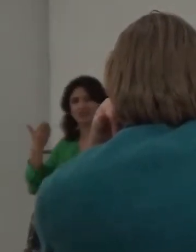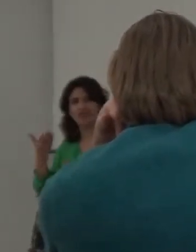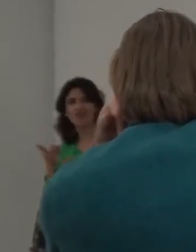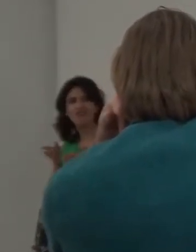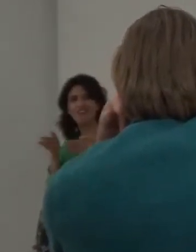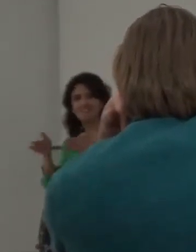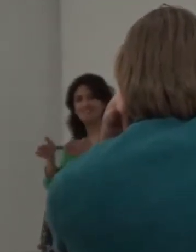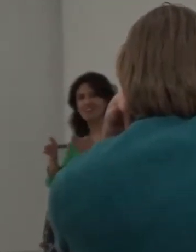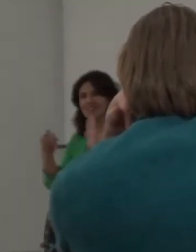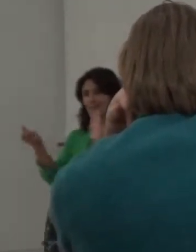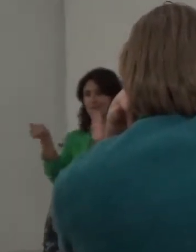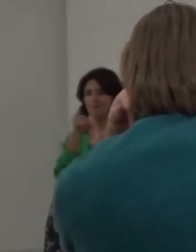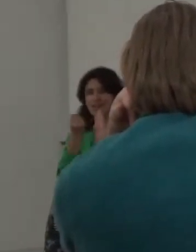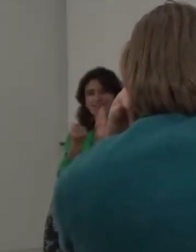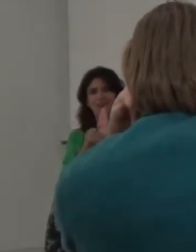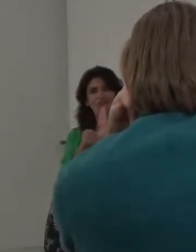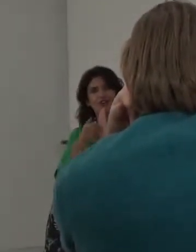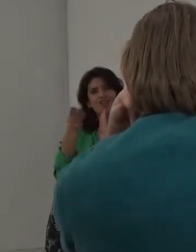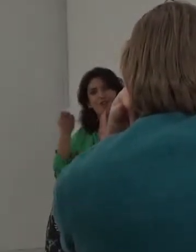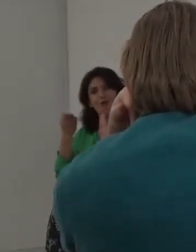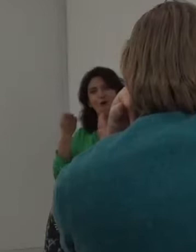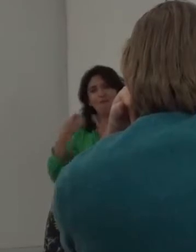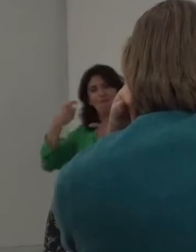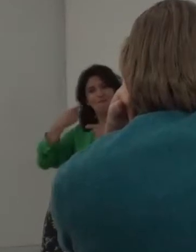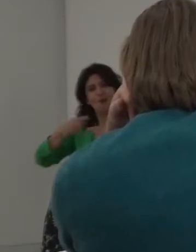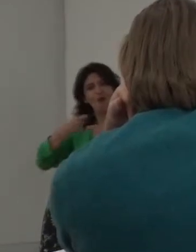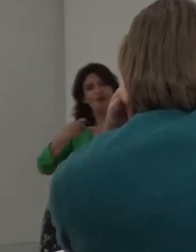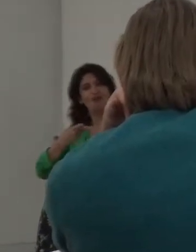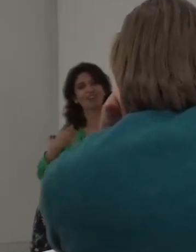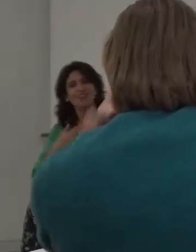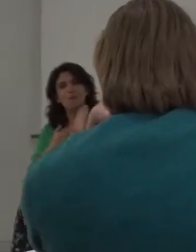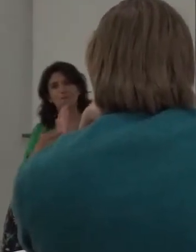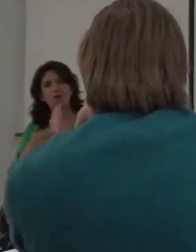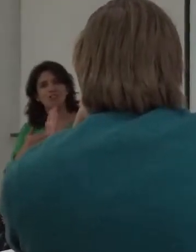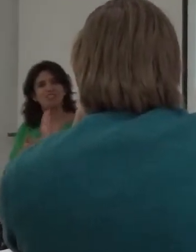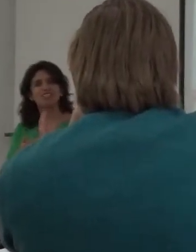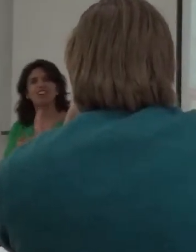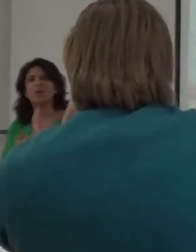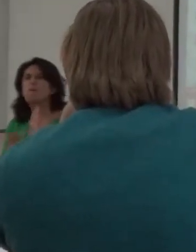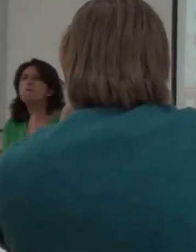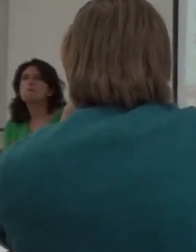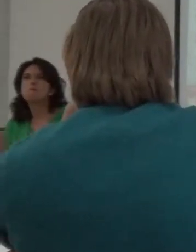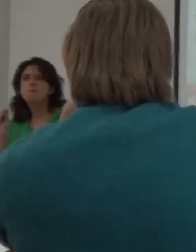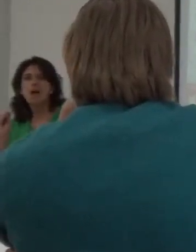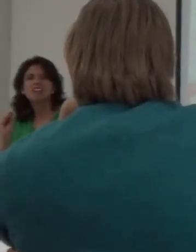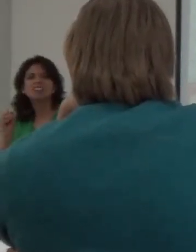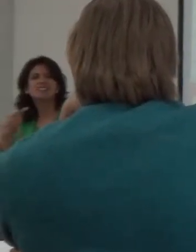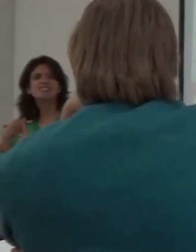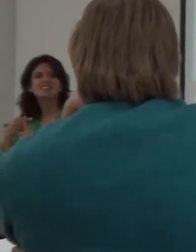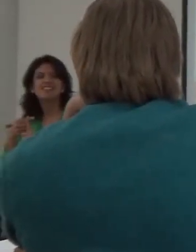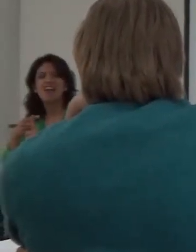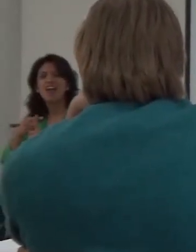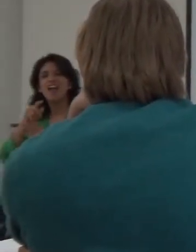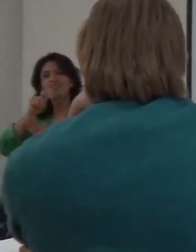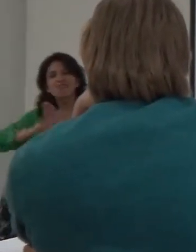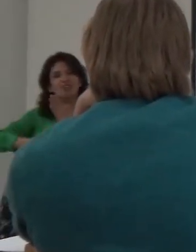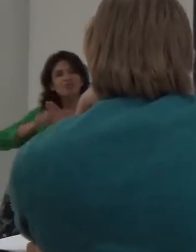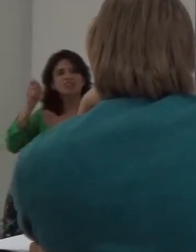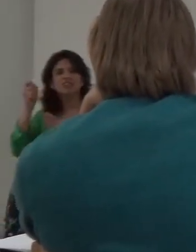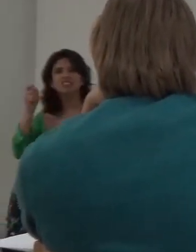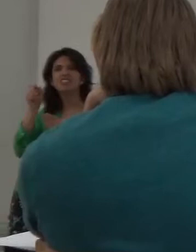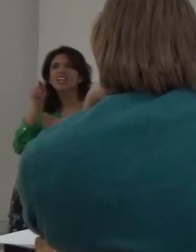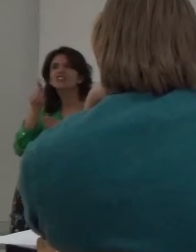ser más marcadores en términos materiales, más que hacer evaluaciones que tendrían que ver más con una